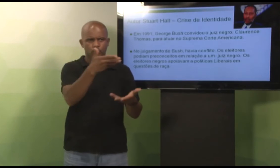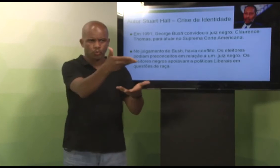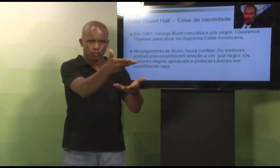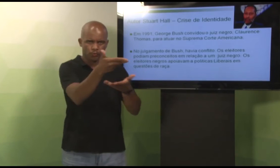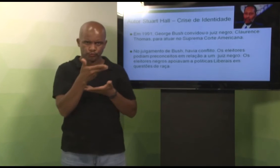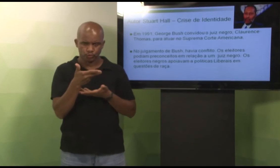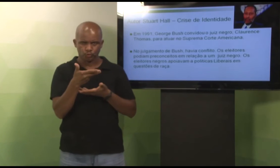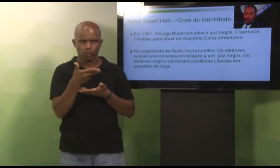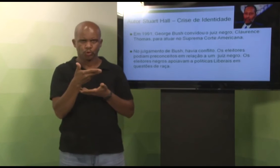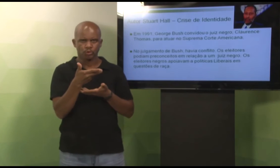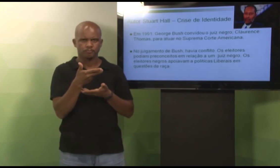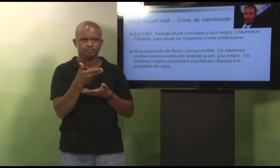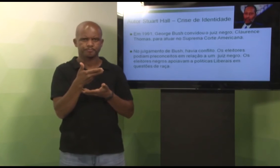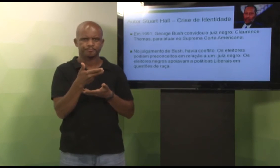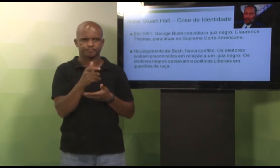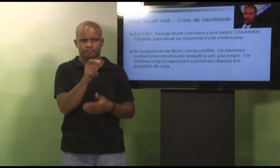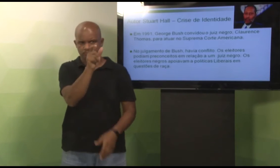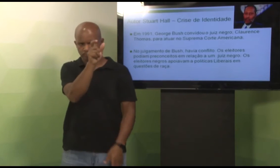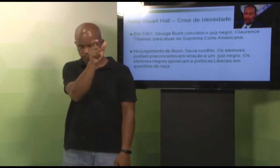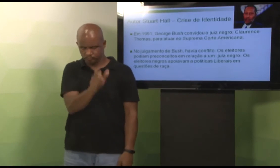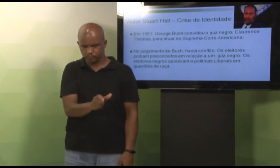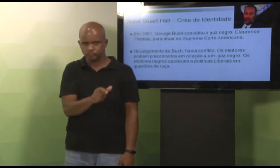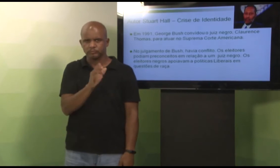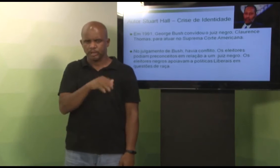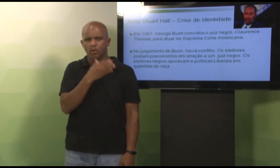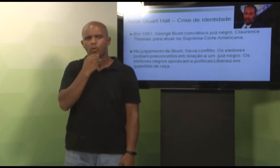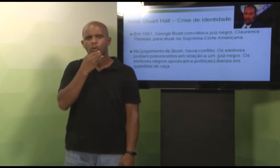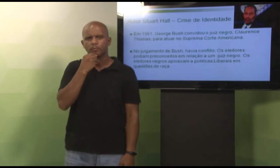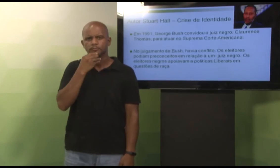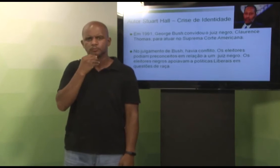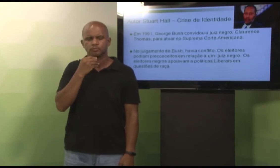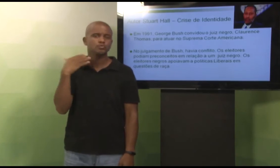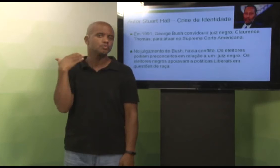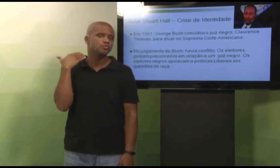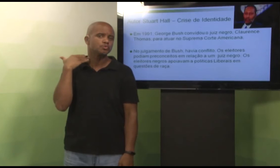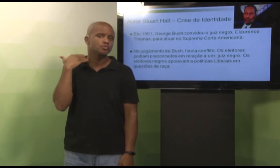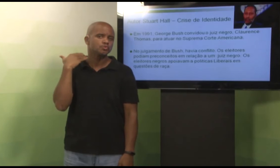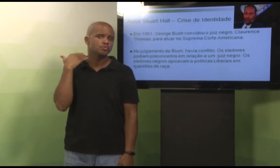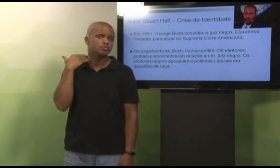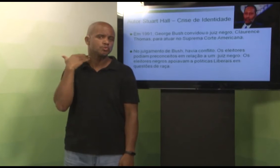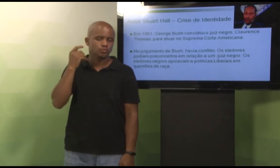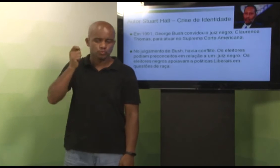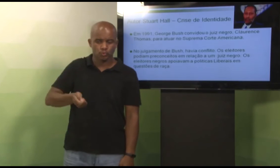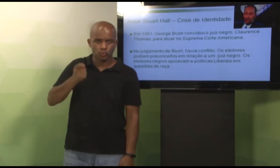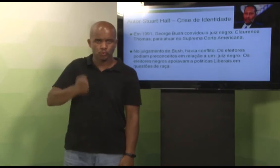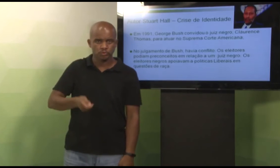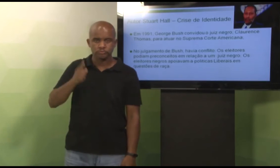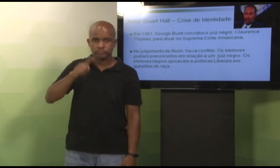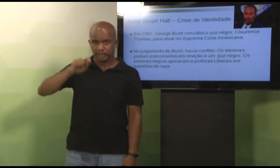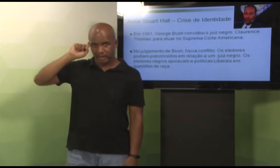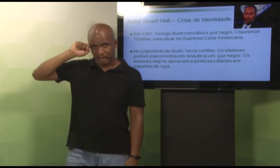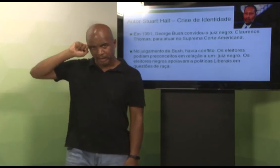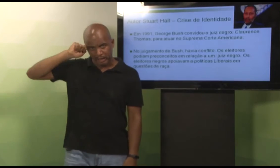Aconteceu há um tempo atrás, Bush convidou um juiz